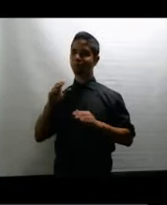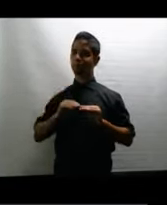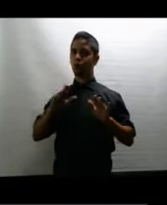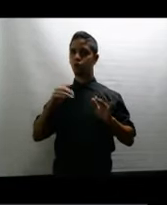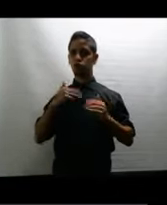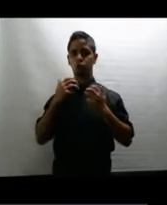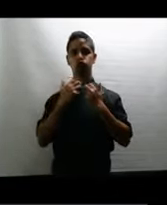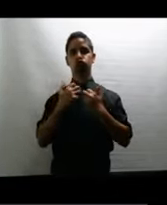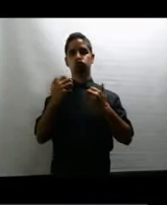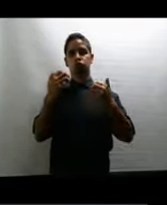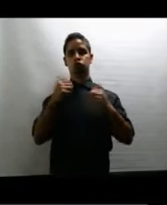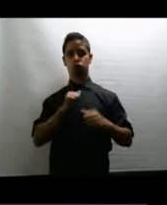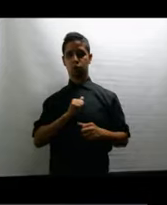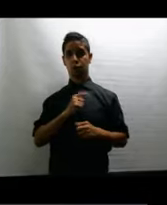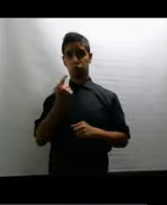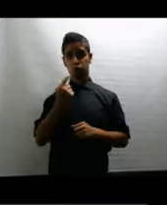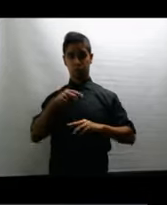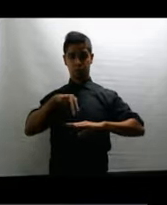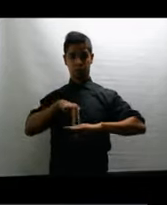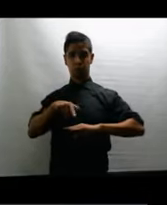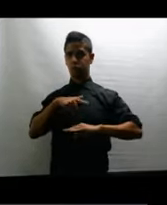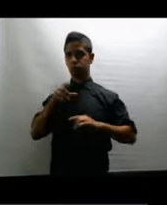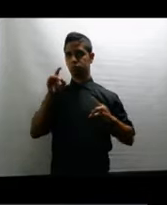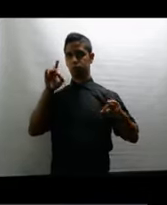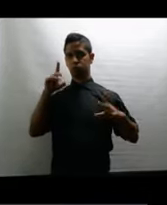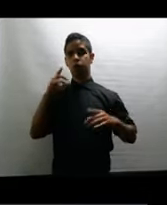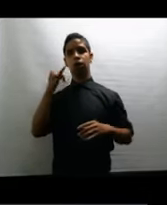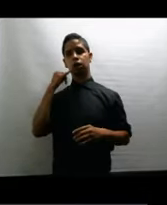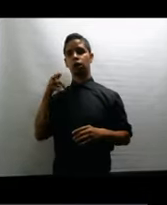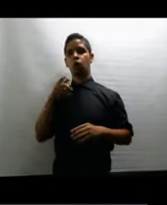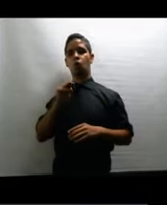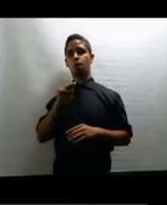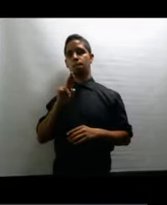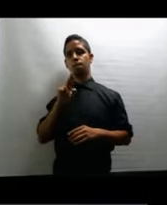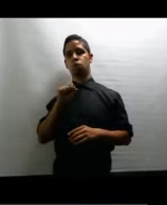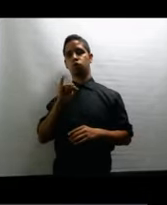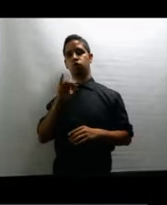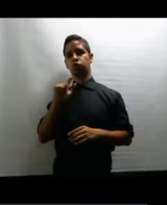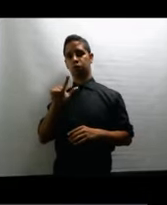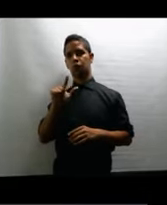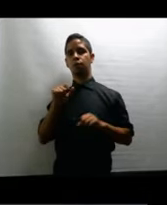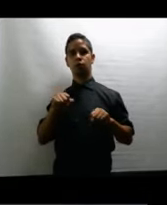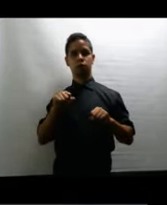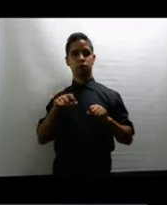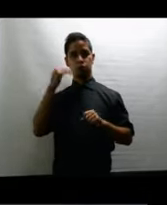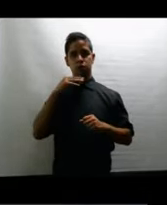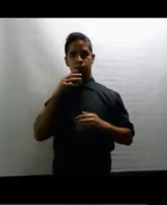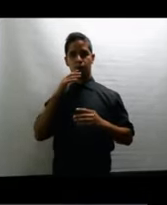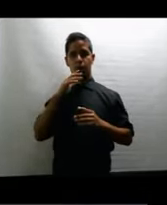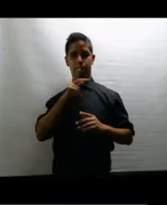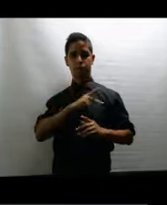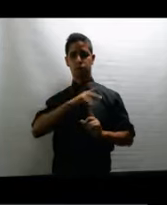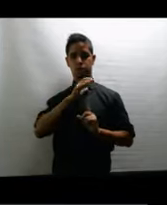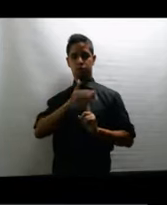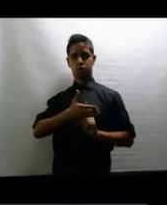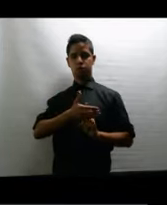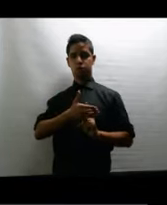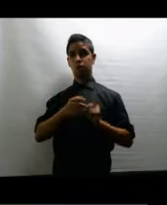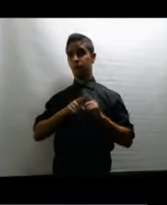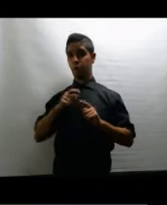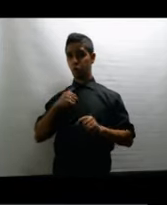un escenario. Si era un musical, yo lo podía hacer, porque yo estaba detrás de un personaje, claro. Pero Nancy